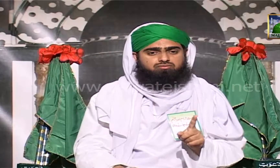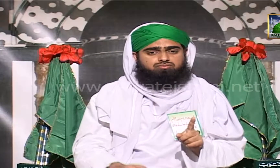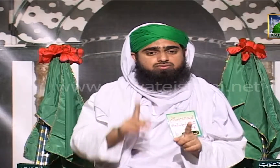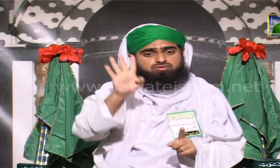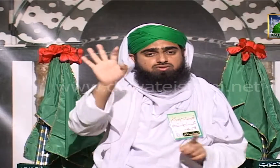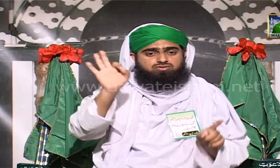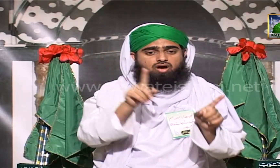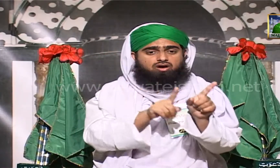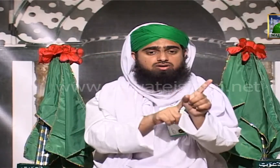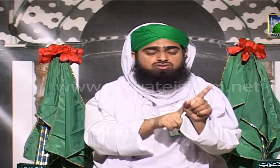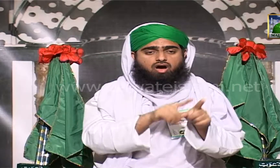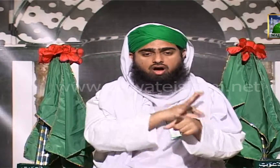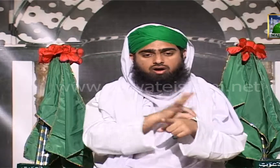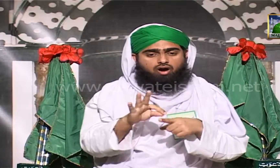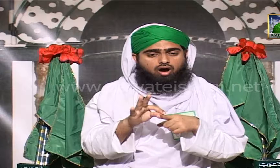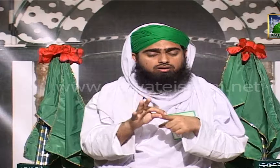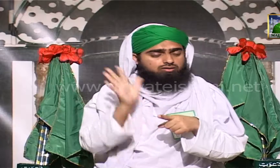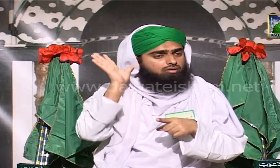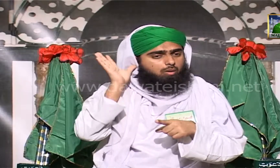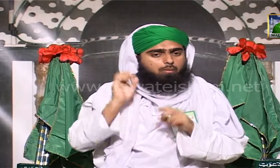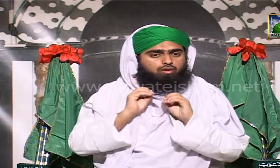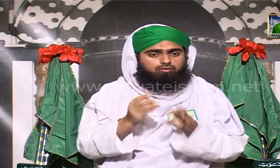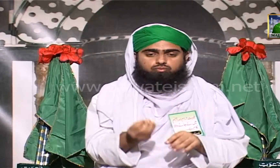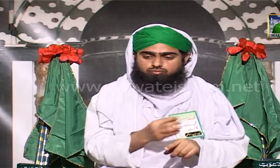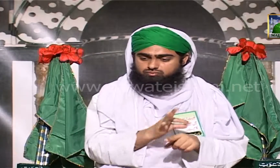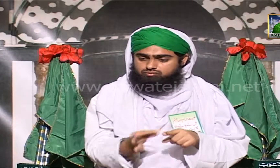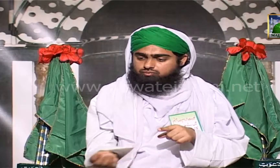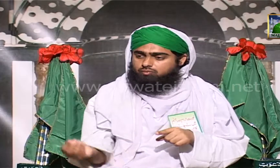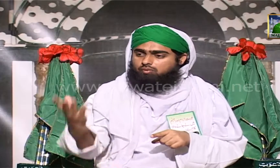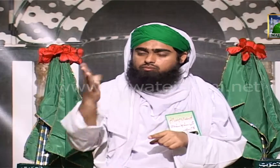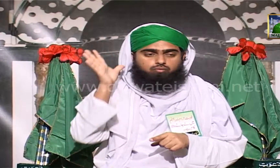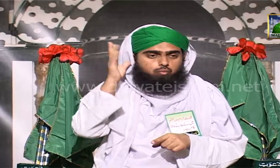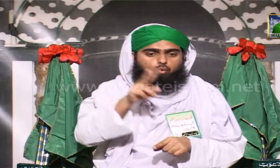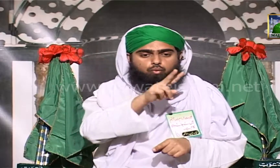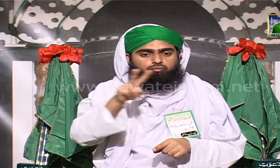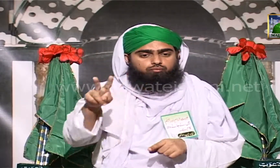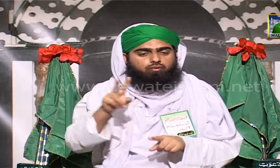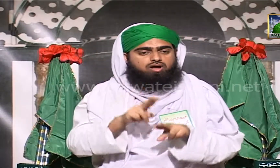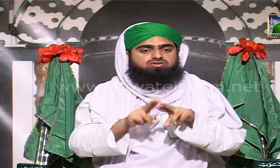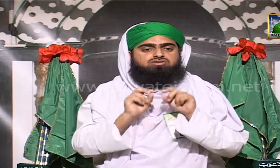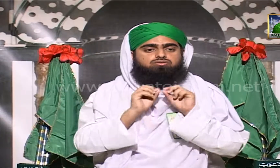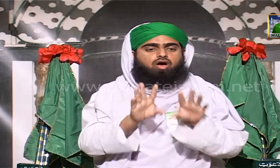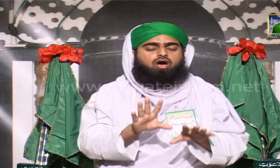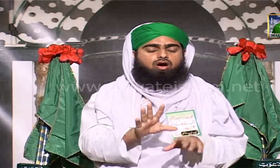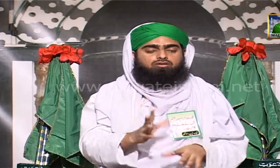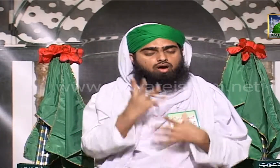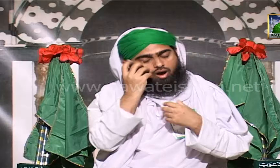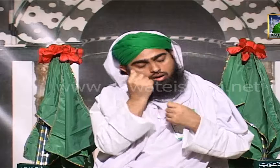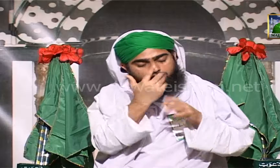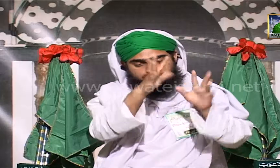40 سال عشاء کے وضو سے فجر کی نماز پڑھی، اور اے غوث پاک کے چاہنے والوں ہم رات کو گھوڑے بیچ کر سوئے تب بھی